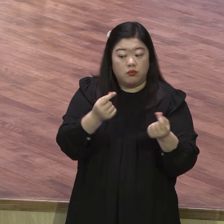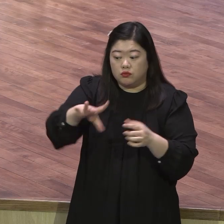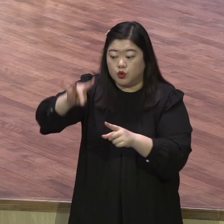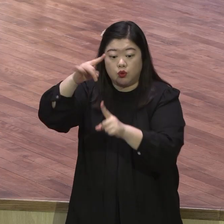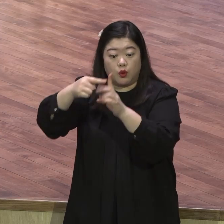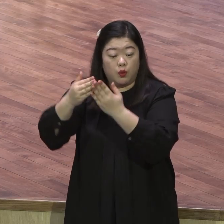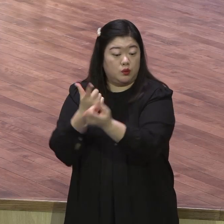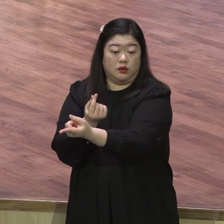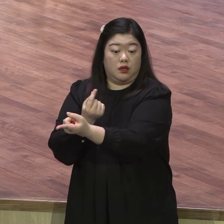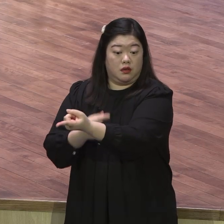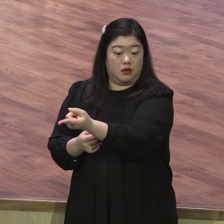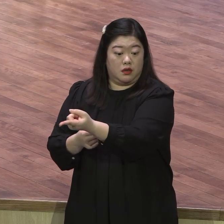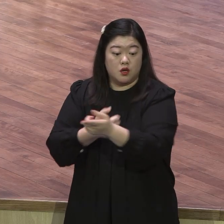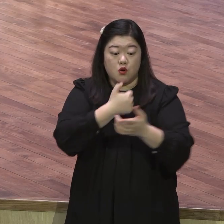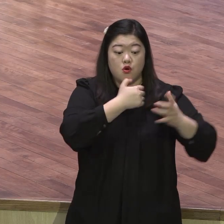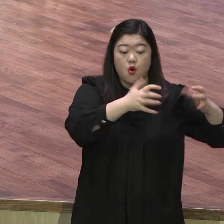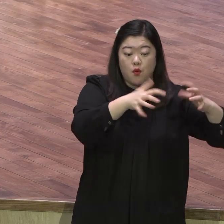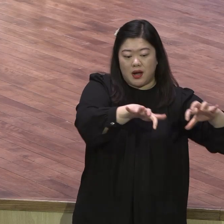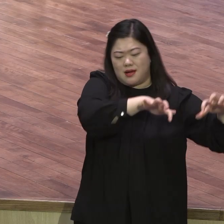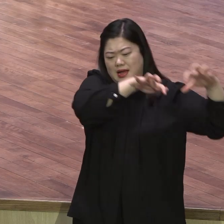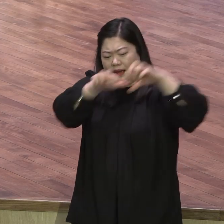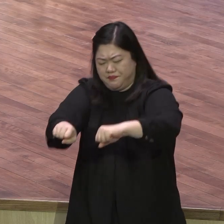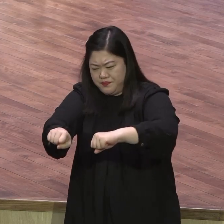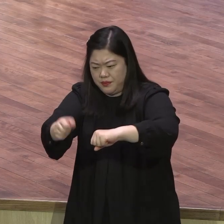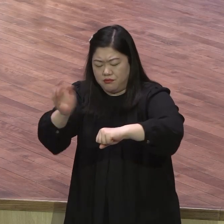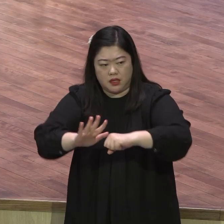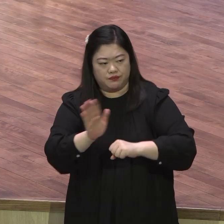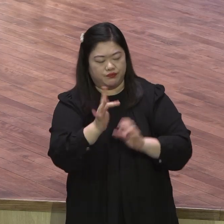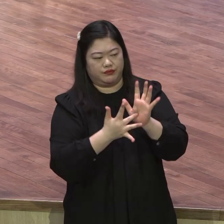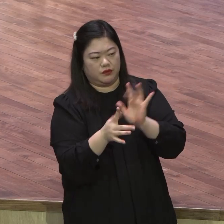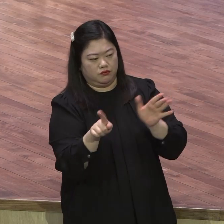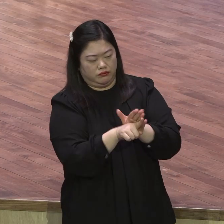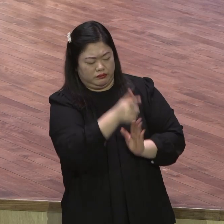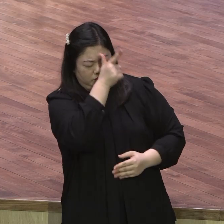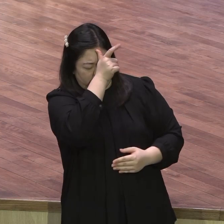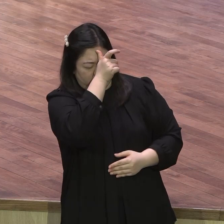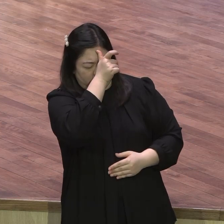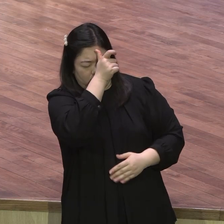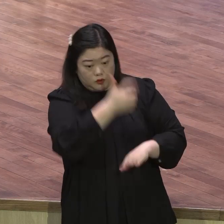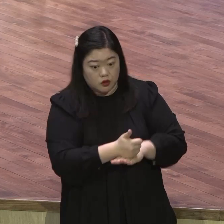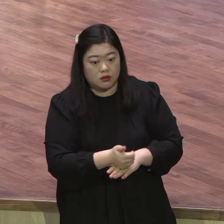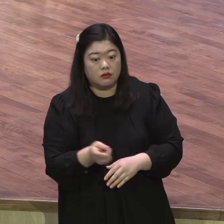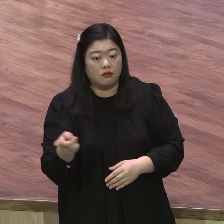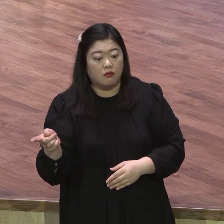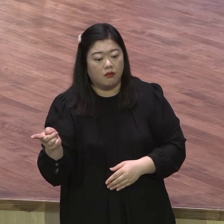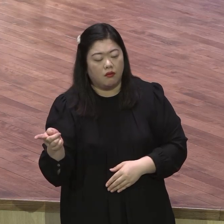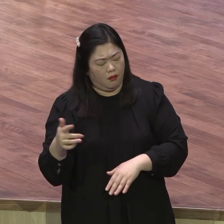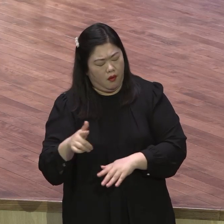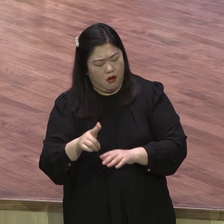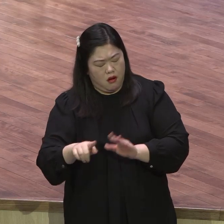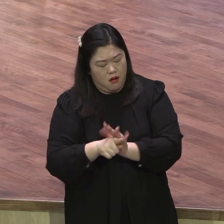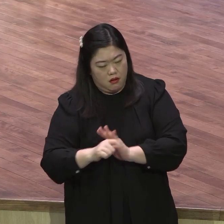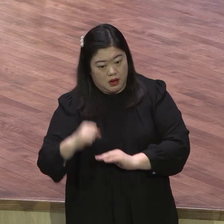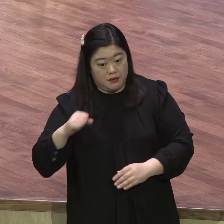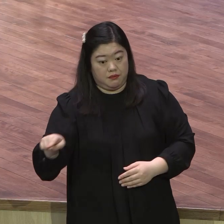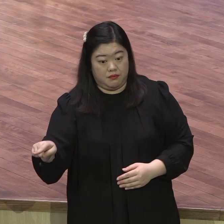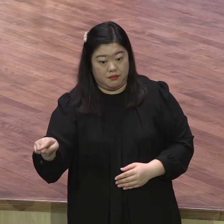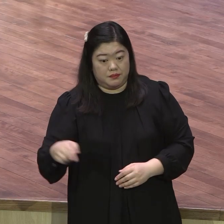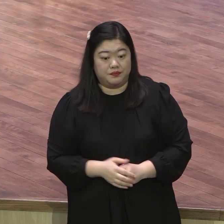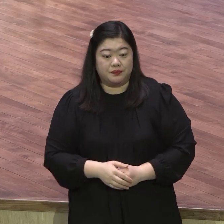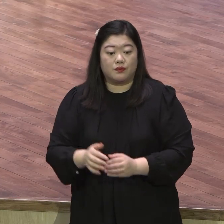4경 1장 22절에 가른 유가를 대신해서 새로운 제자를 뽑을 때 그 조건이 뭐냐 우리와 더불어